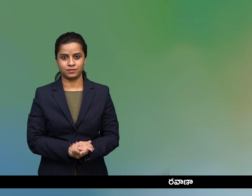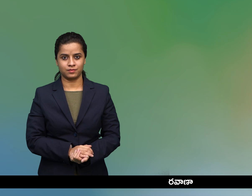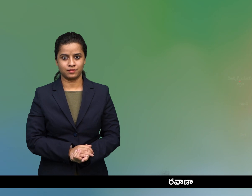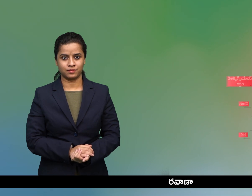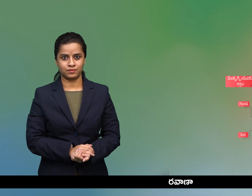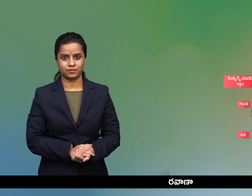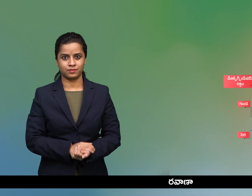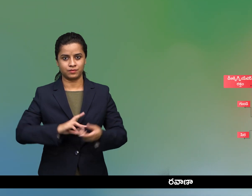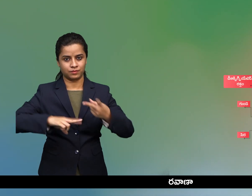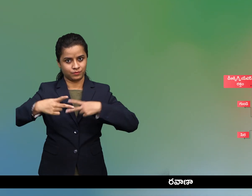రవాణా,